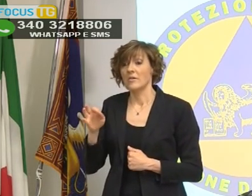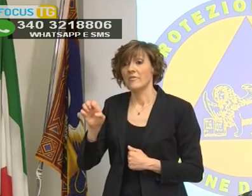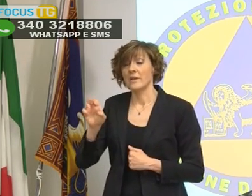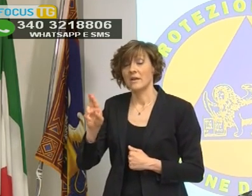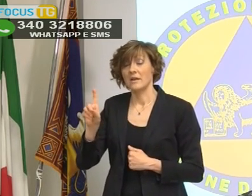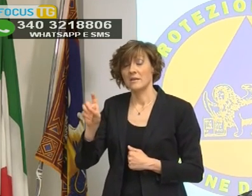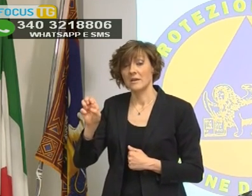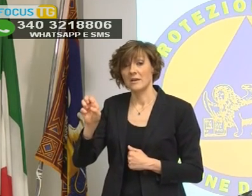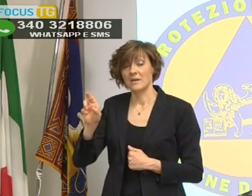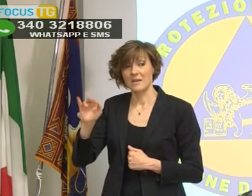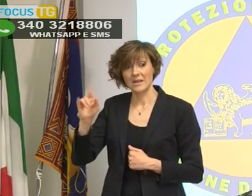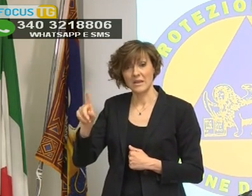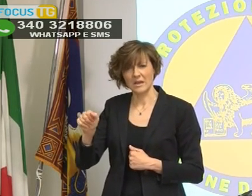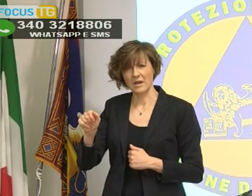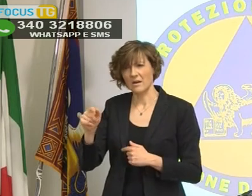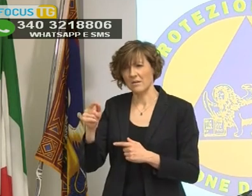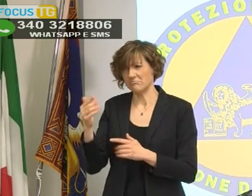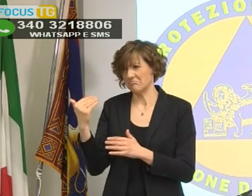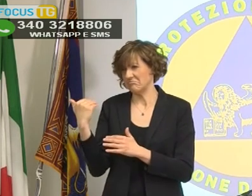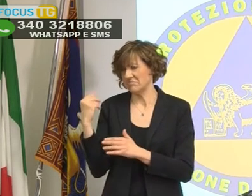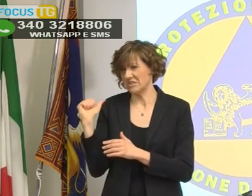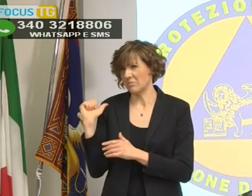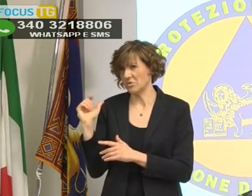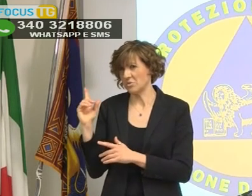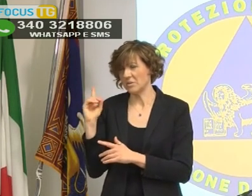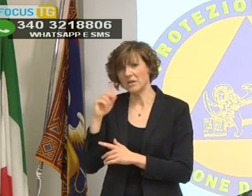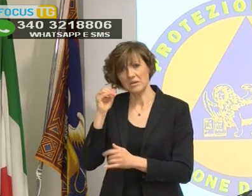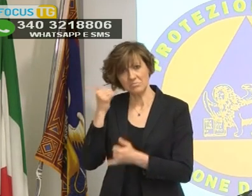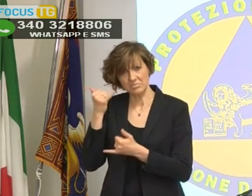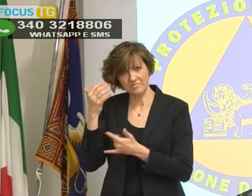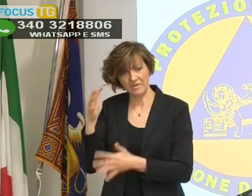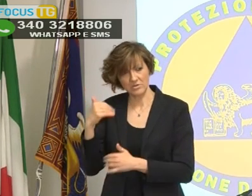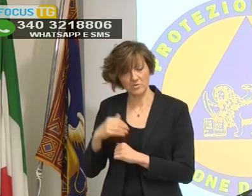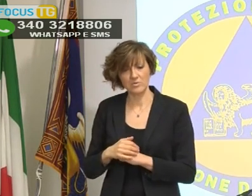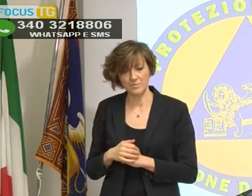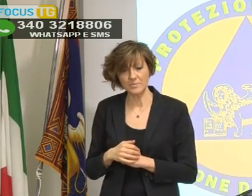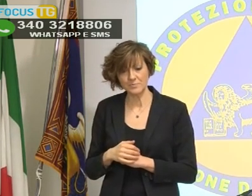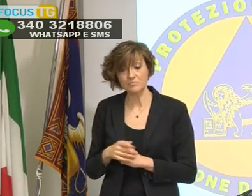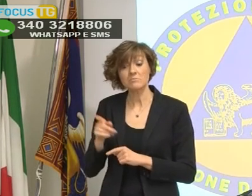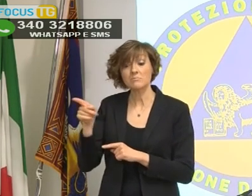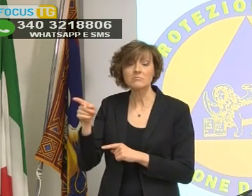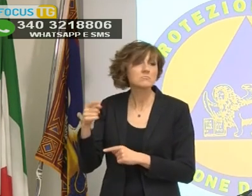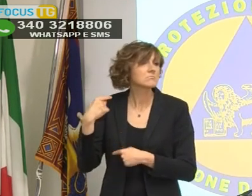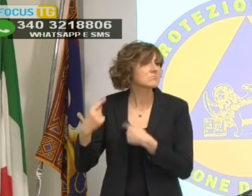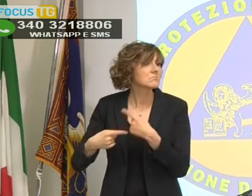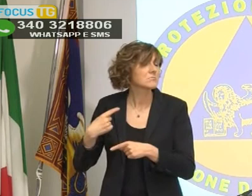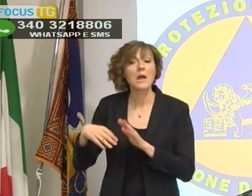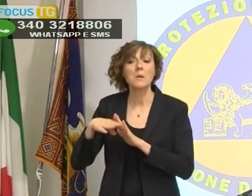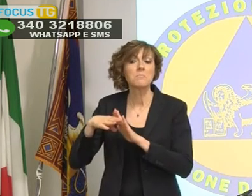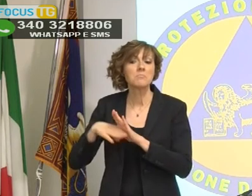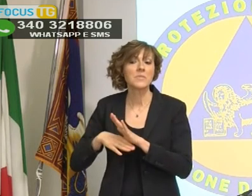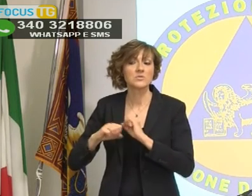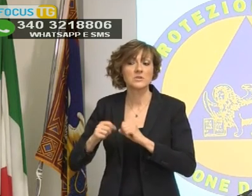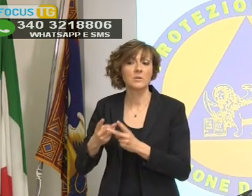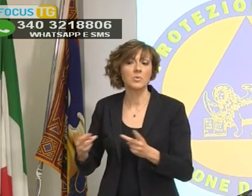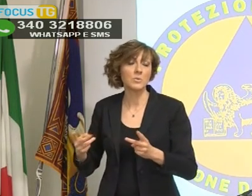anche ieri o l'altro ieri, sabato o domenica, non mi ricordo più. E lui continua con il piano di sanità pubblica e quindi